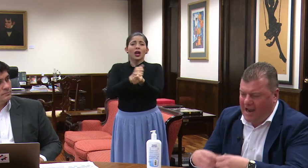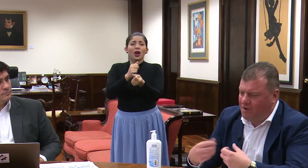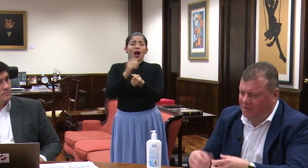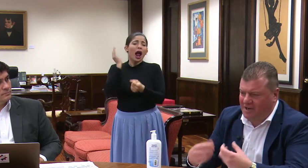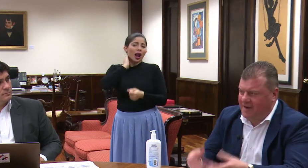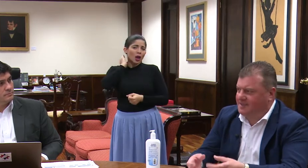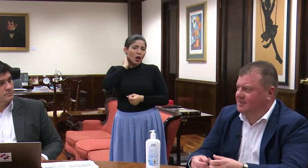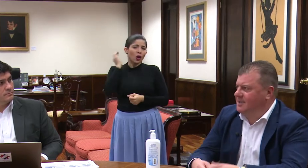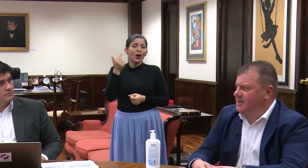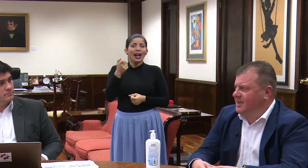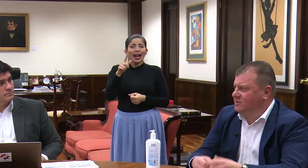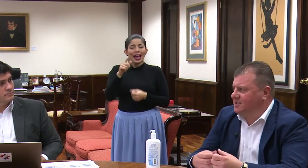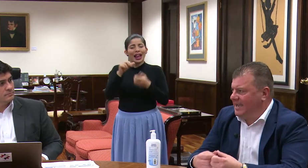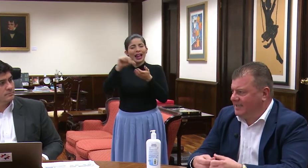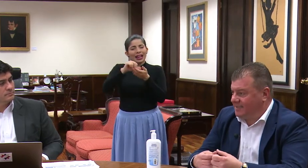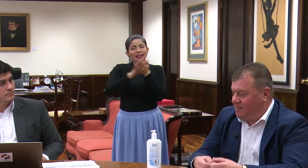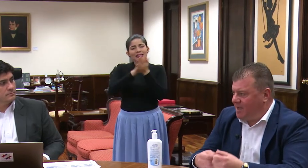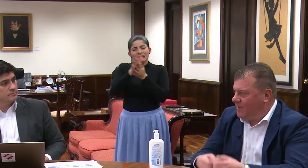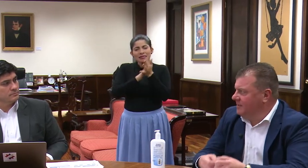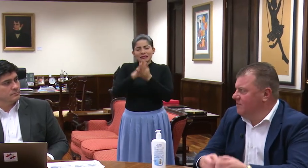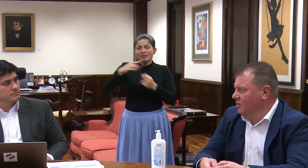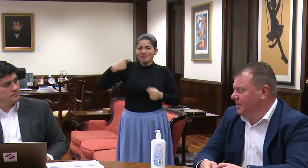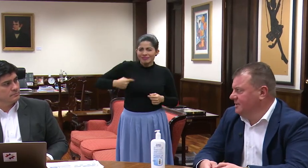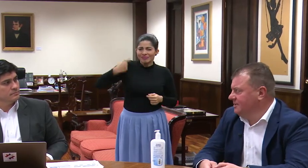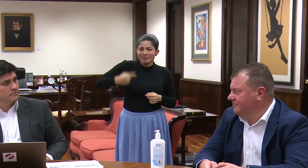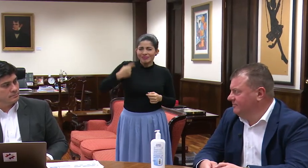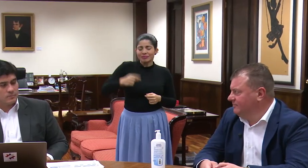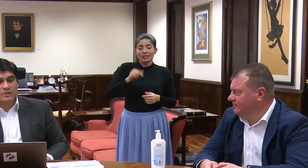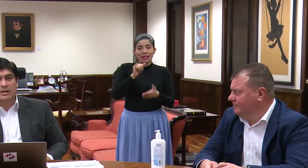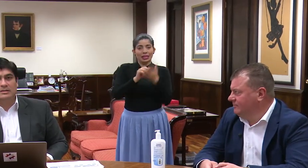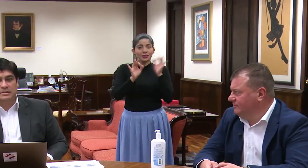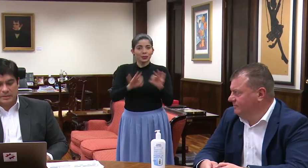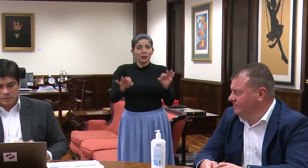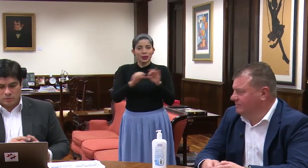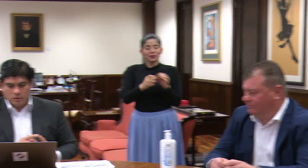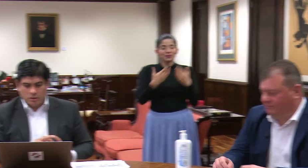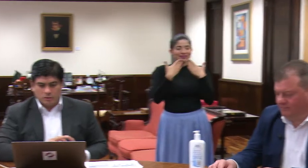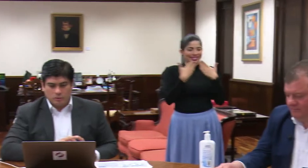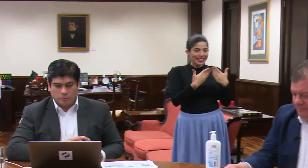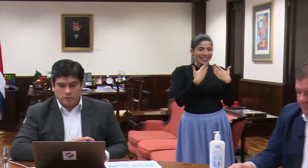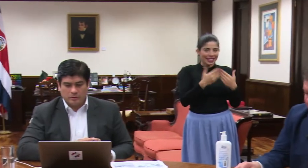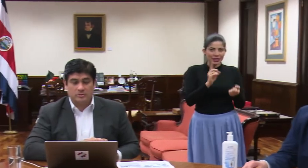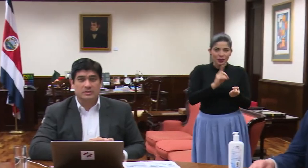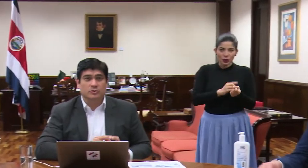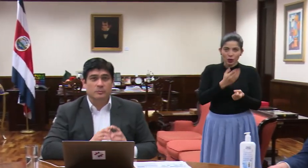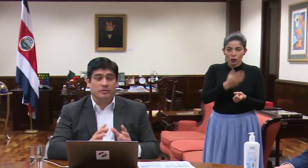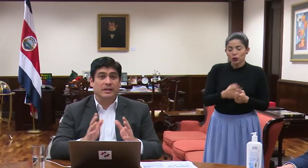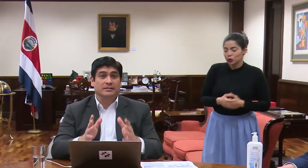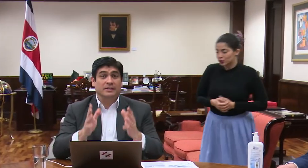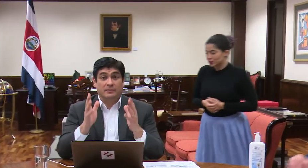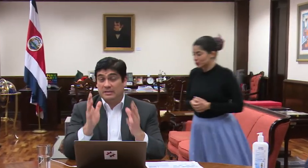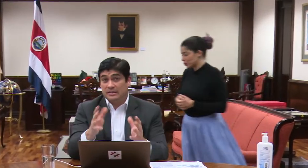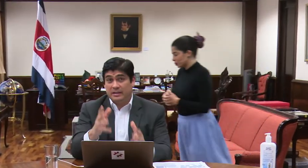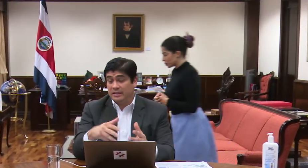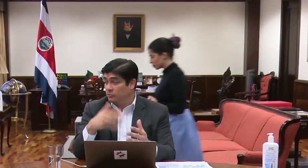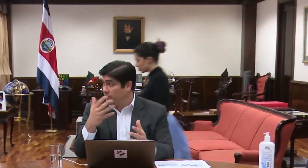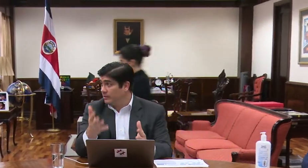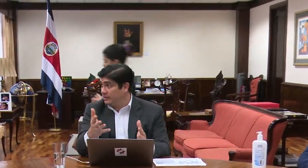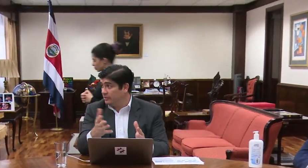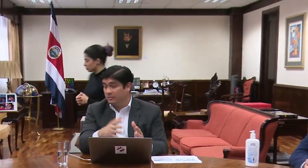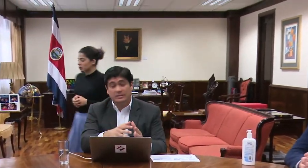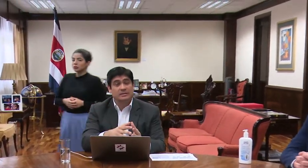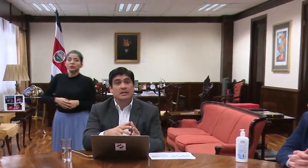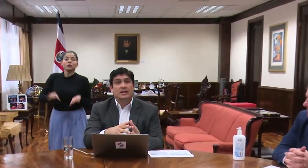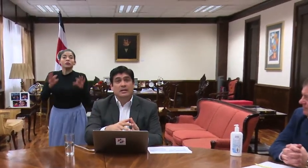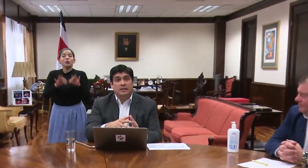una y otra vez, eso es extremadamente importante. Gracias en eso, doctor, entonces es muy importante y el mensaje que hemos